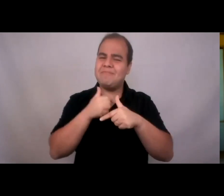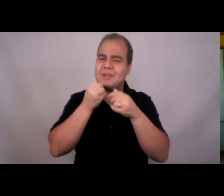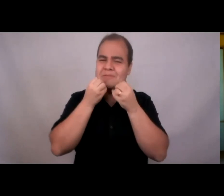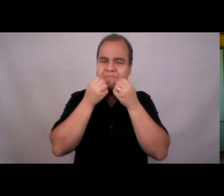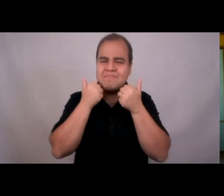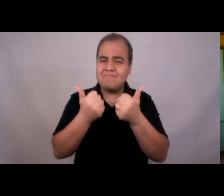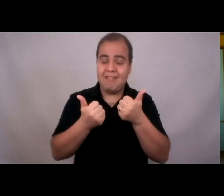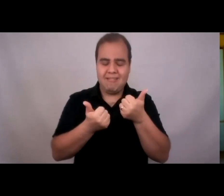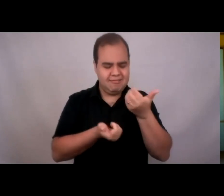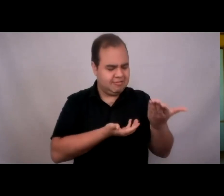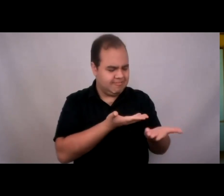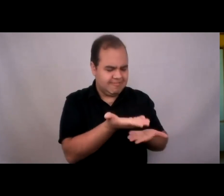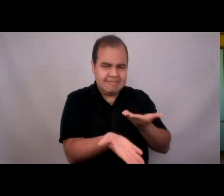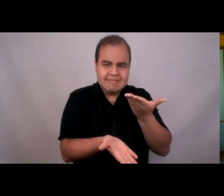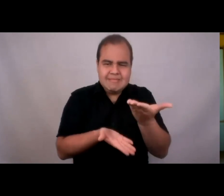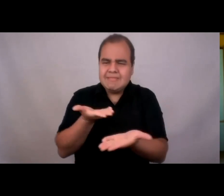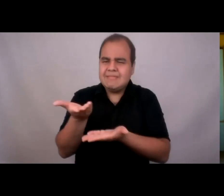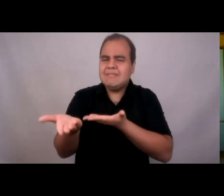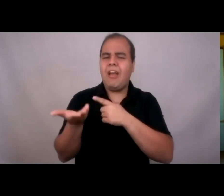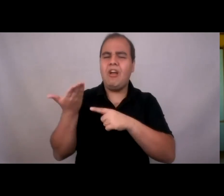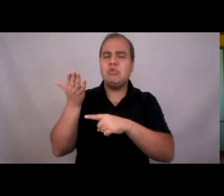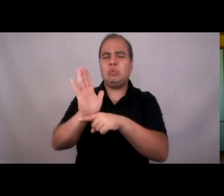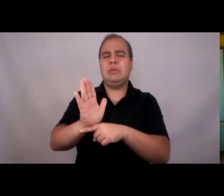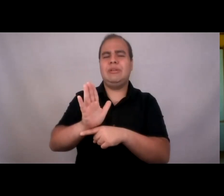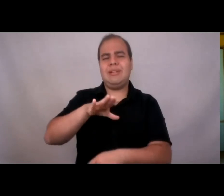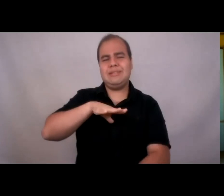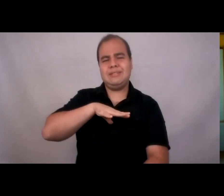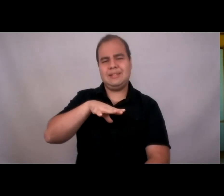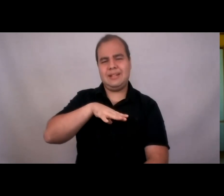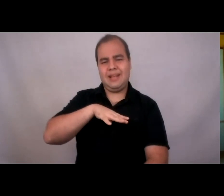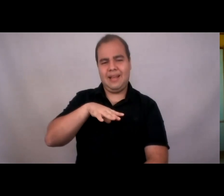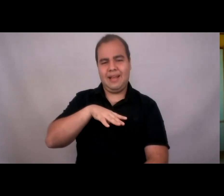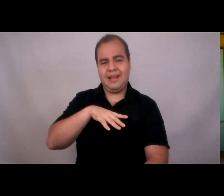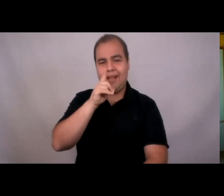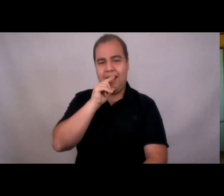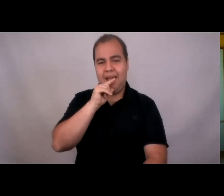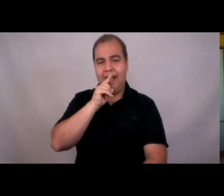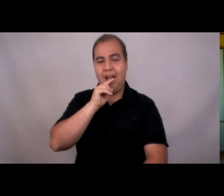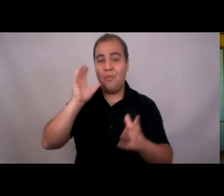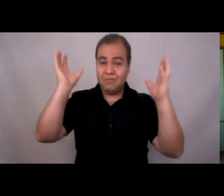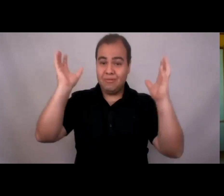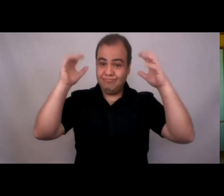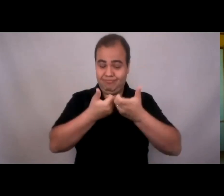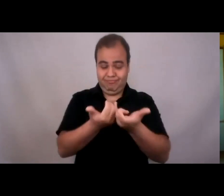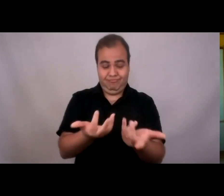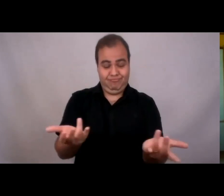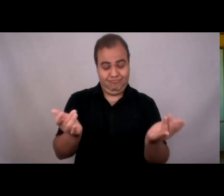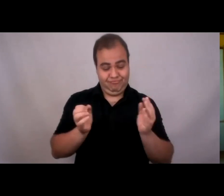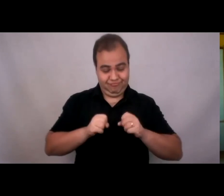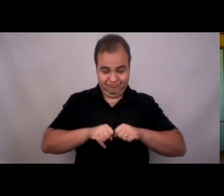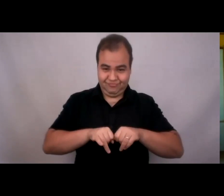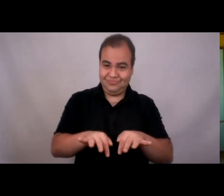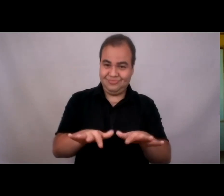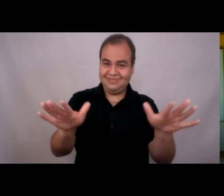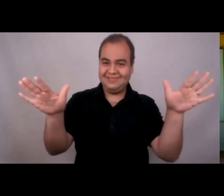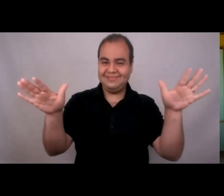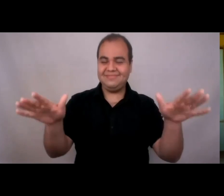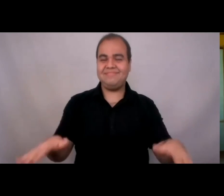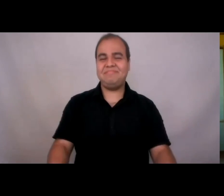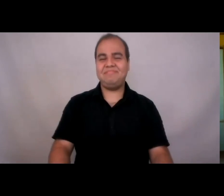servindo, né, a cidade através de serviço com as águas que a gente está se dispondo a fazer. Então,